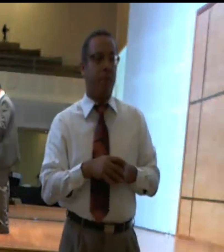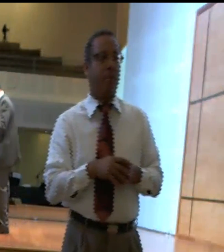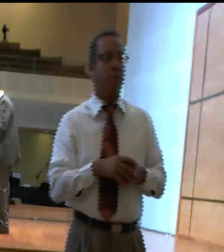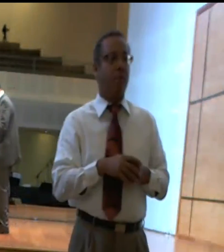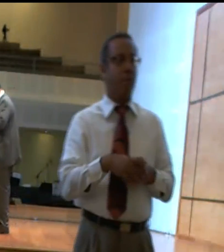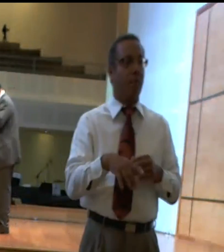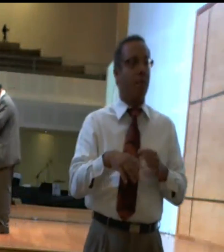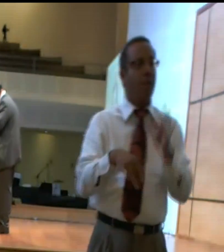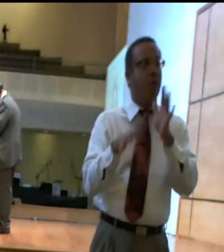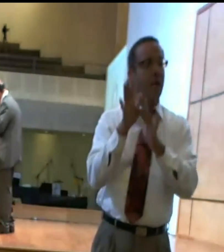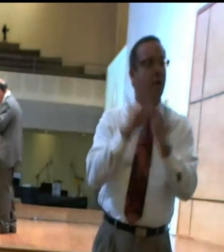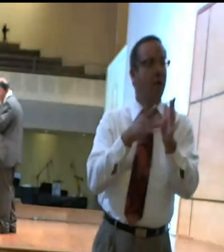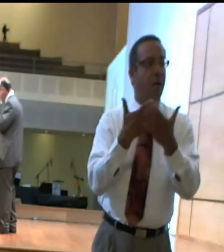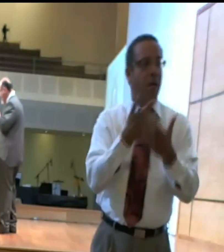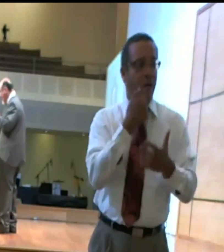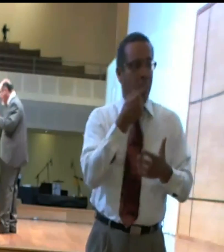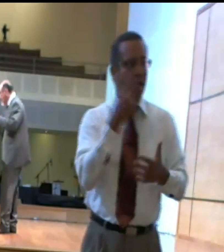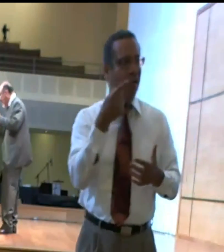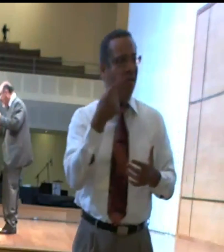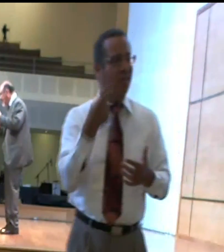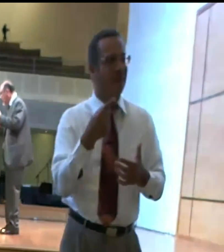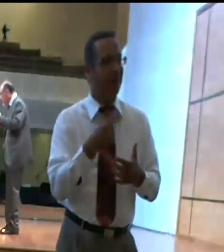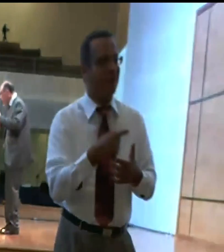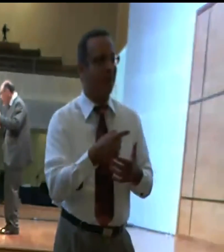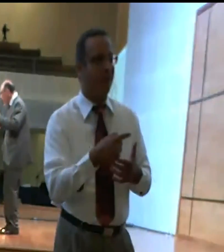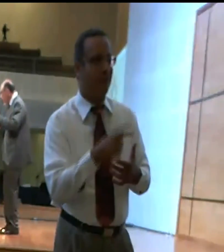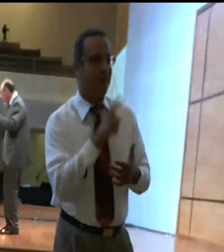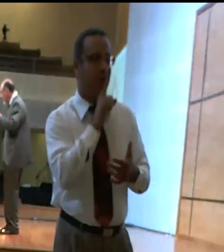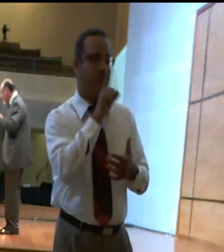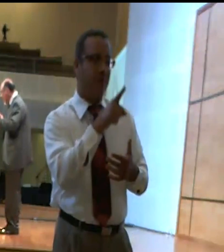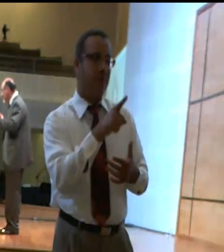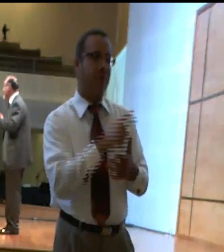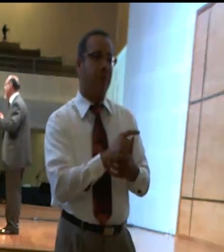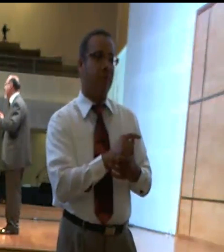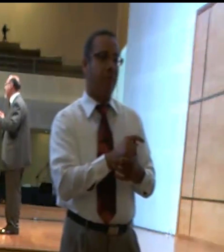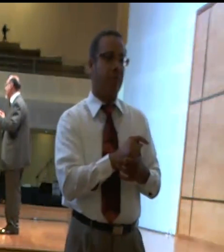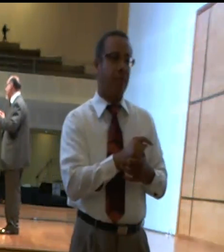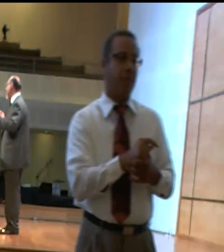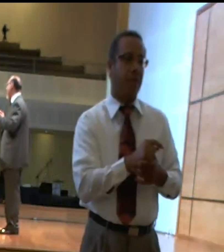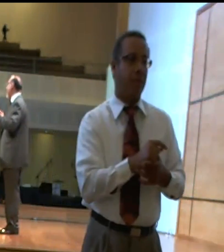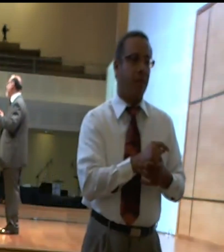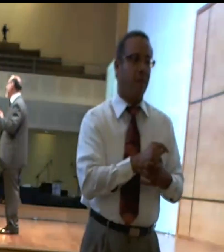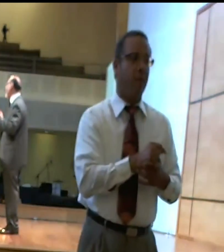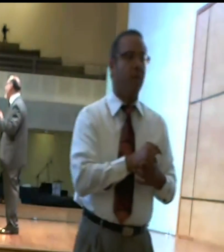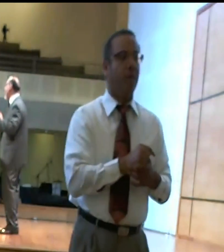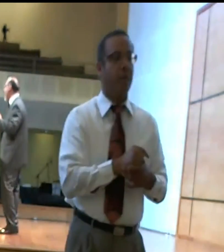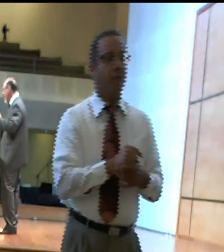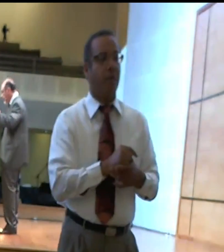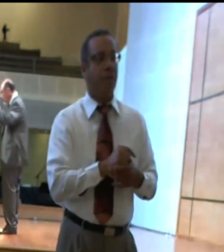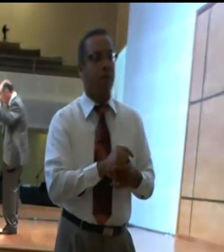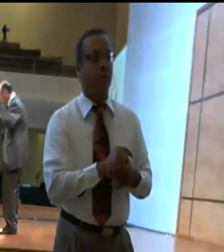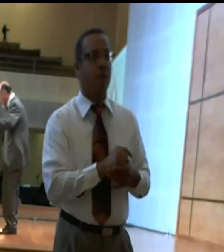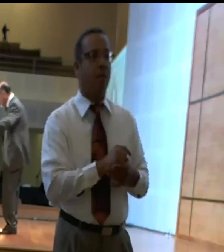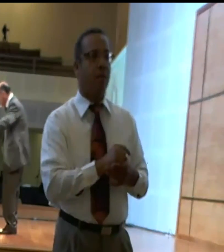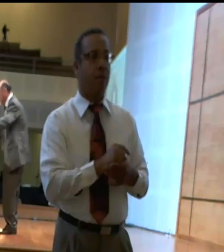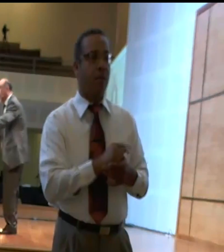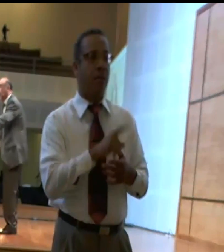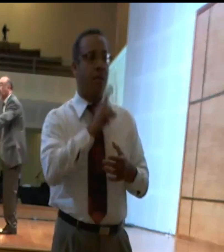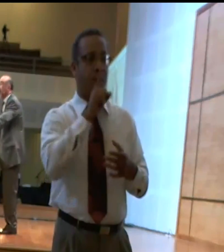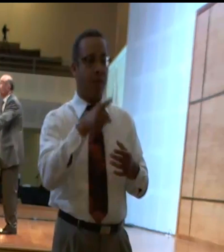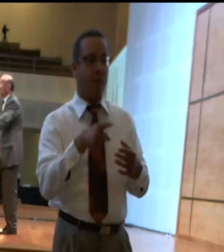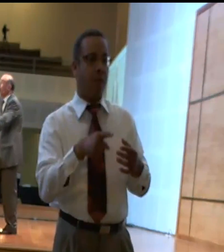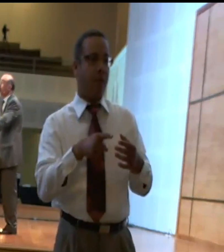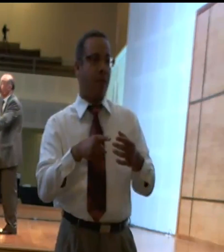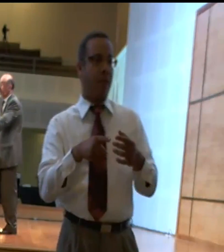Hay un proverbio español que dice que las leyes son como las telas de araña, atrapan a las moscas y